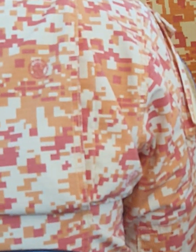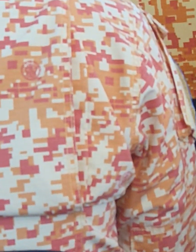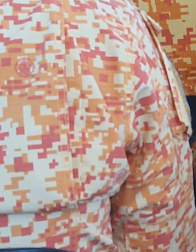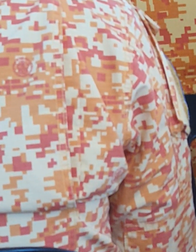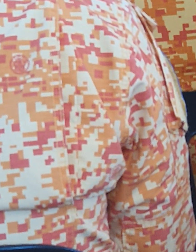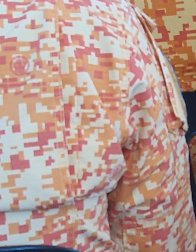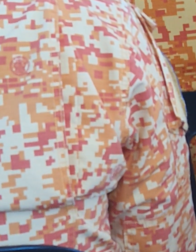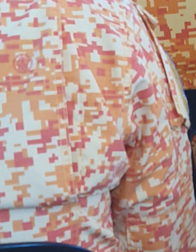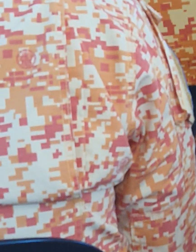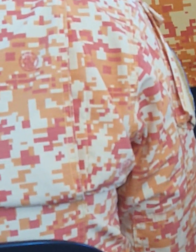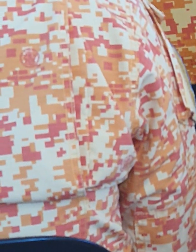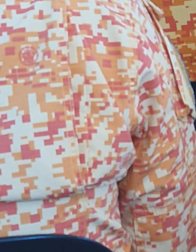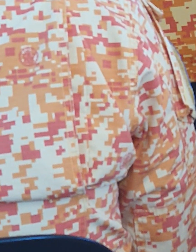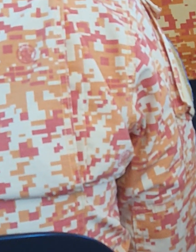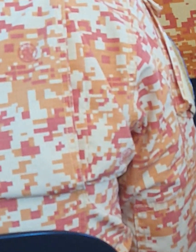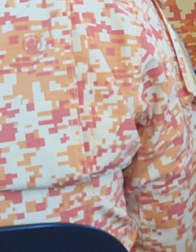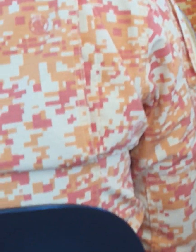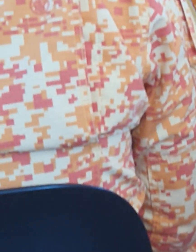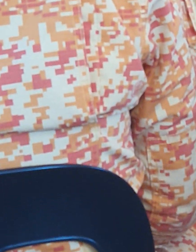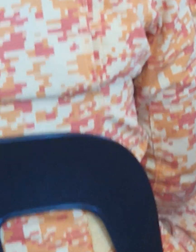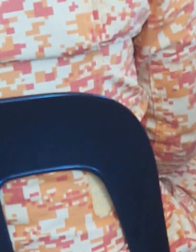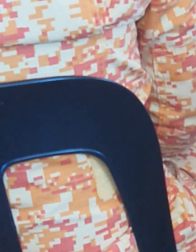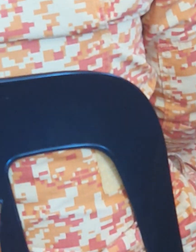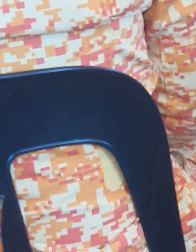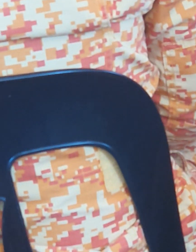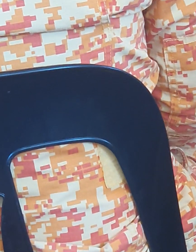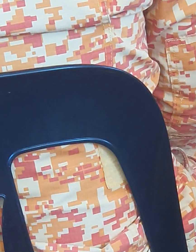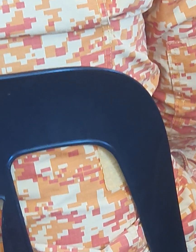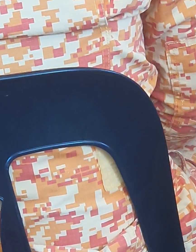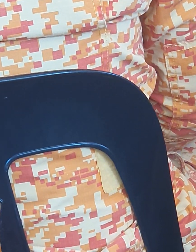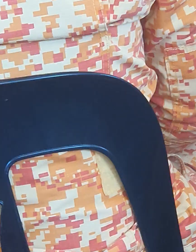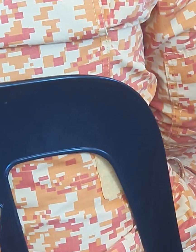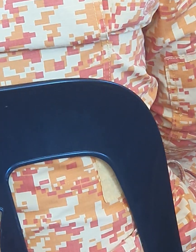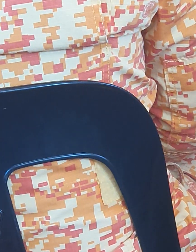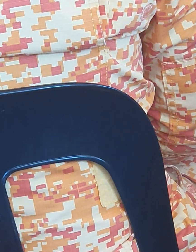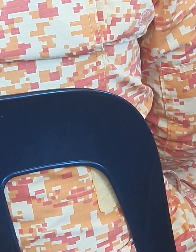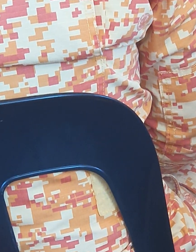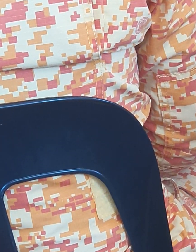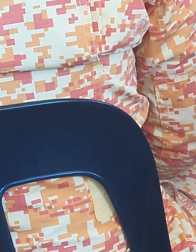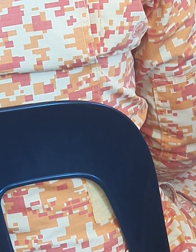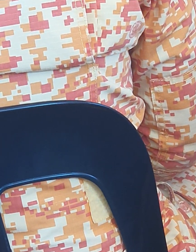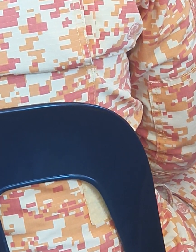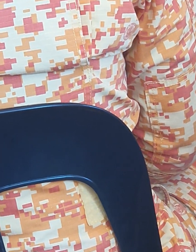Ayaw po mamaya ano po ninyo, matutunan ninyo yung deaf culture ninyo.